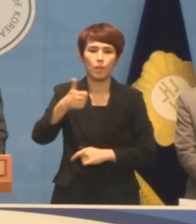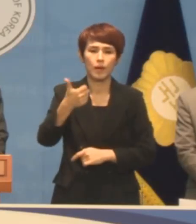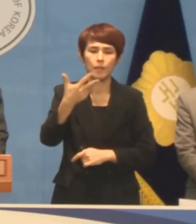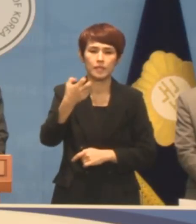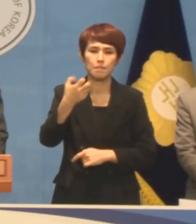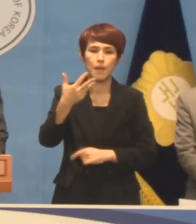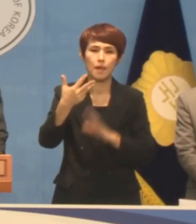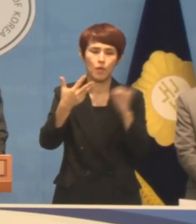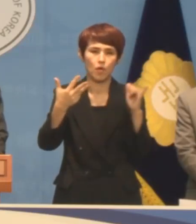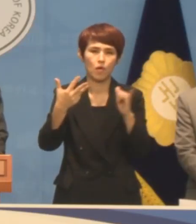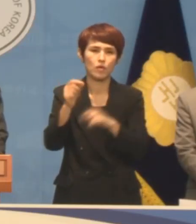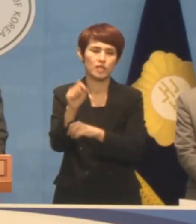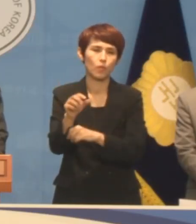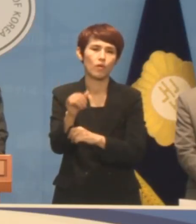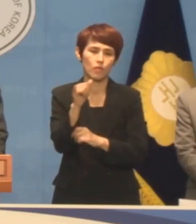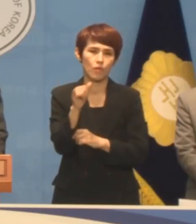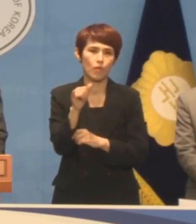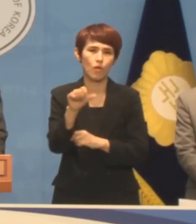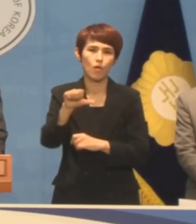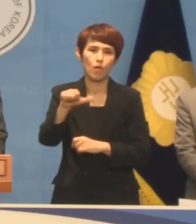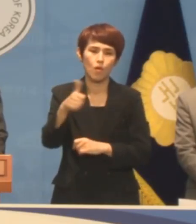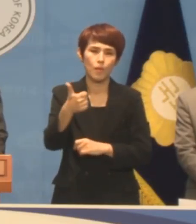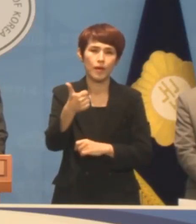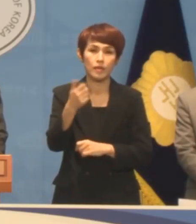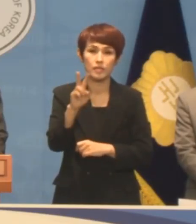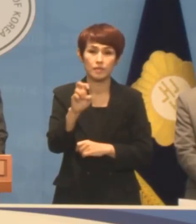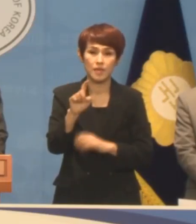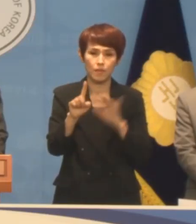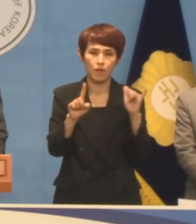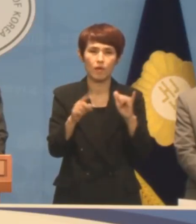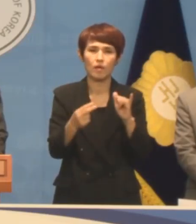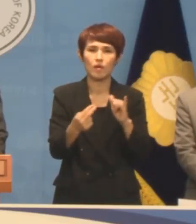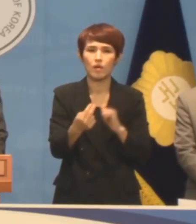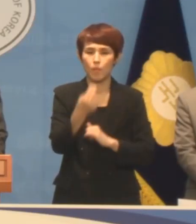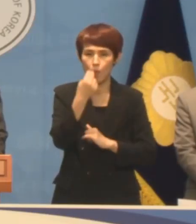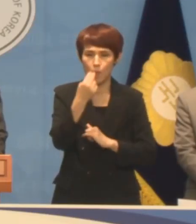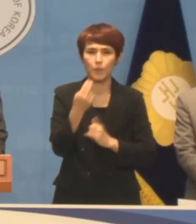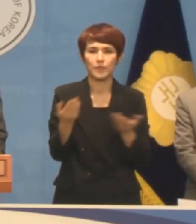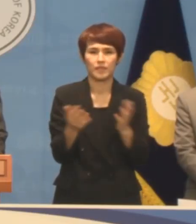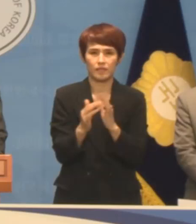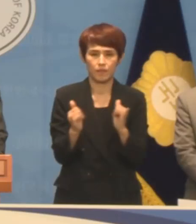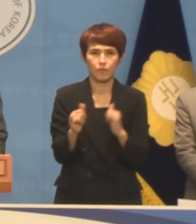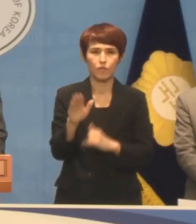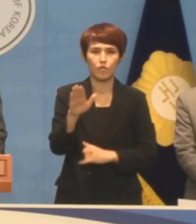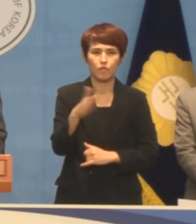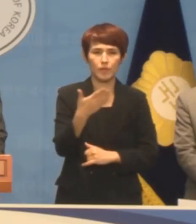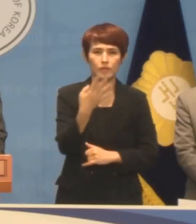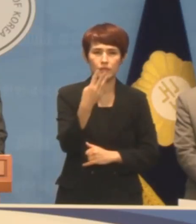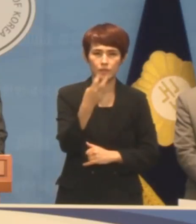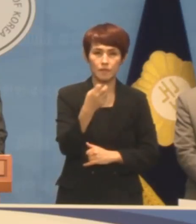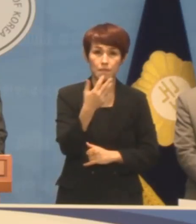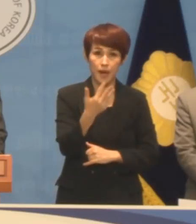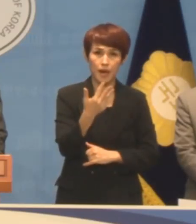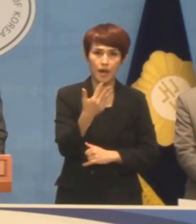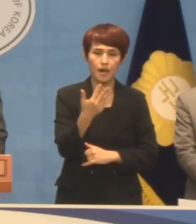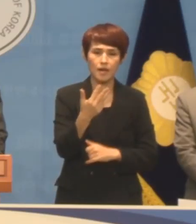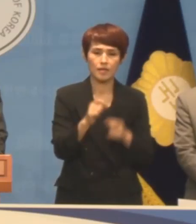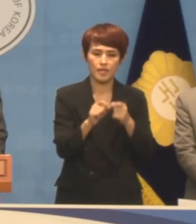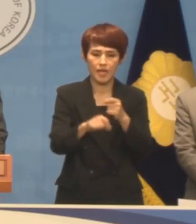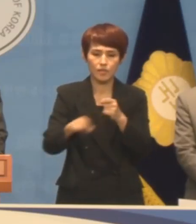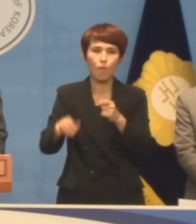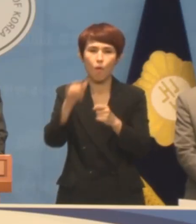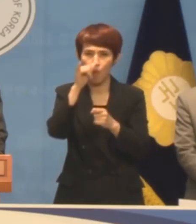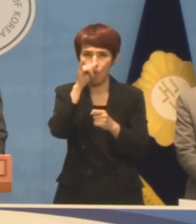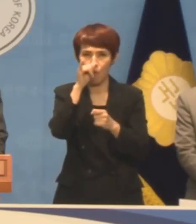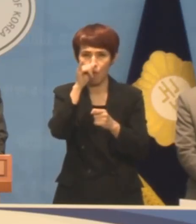588명의 임직원과 그리고 521명의 보험 설계사, 그리고 938개의 대리점을 근거로